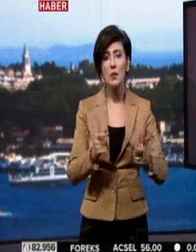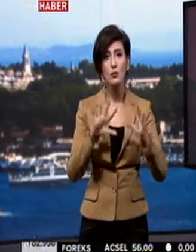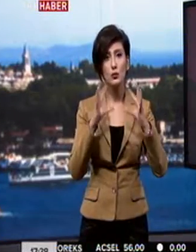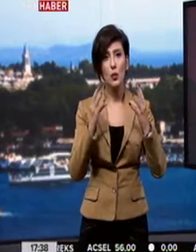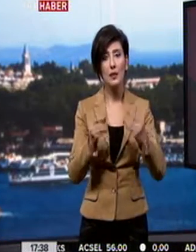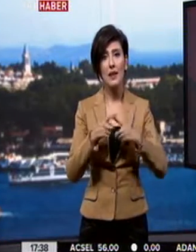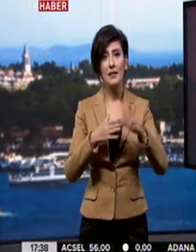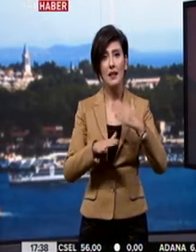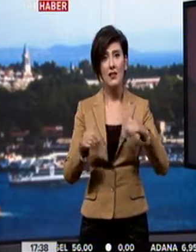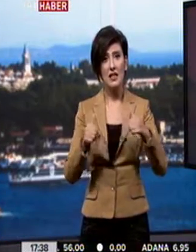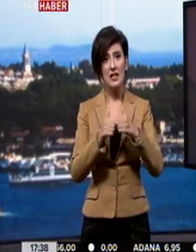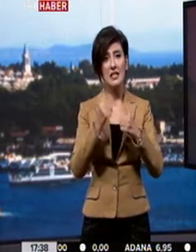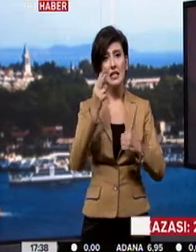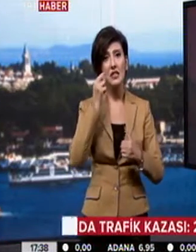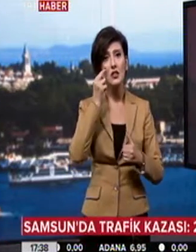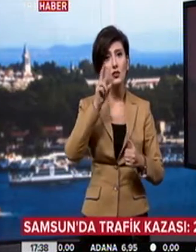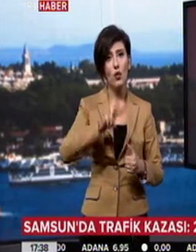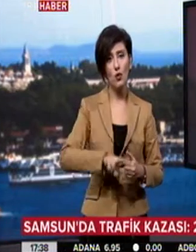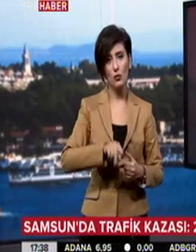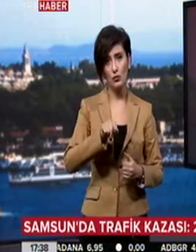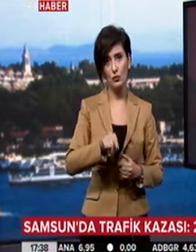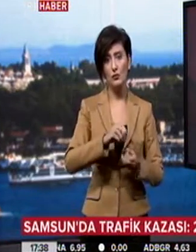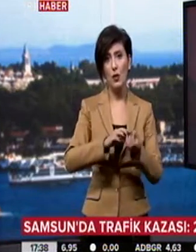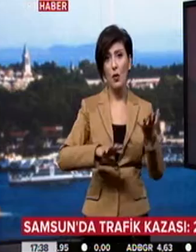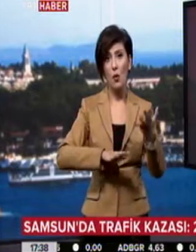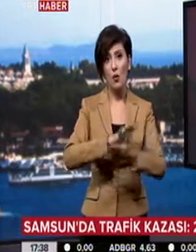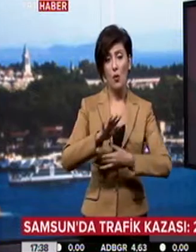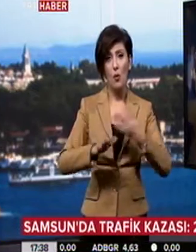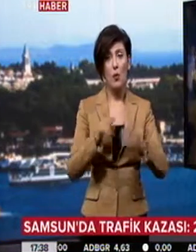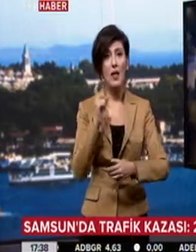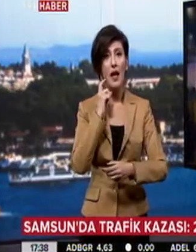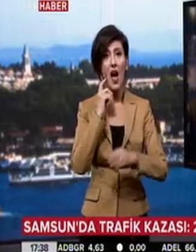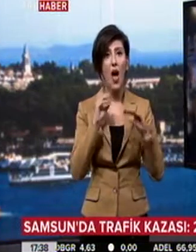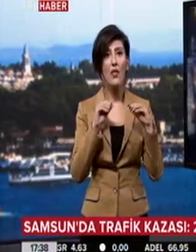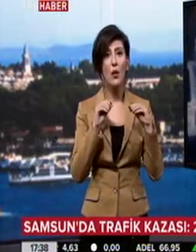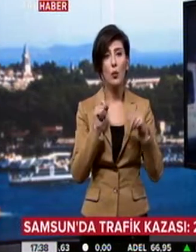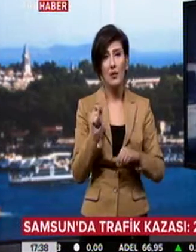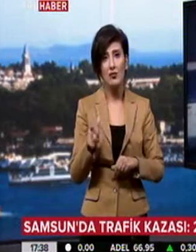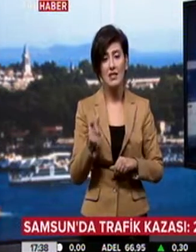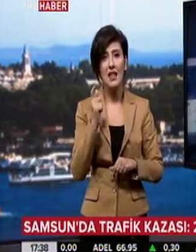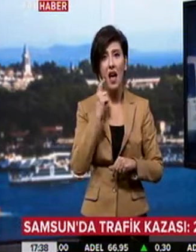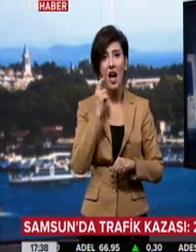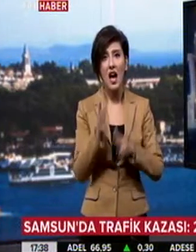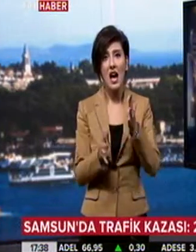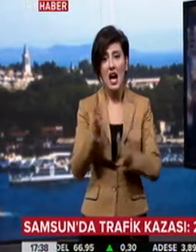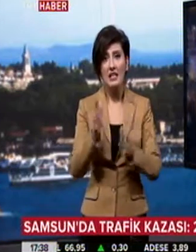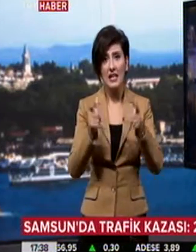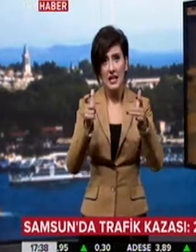Samsun'da meydana gelen trafik kazasında 2 kişi hayatını kaybetti. Olay Atakum